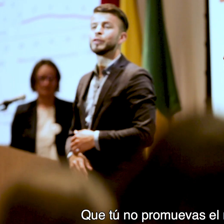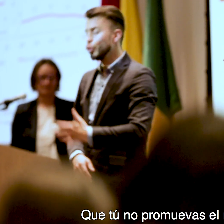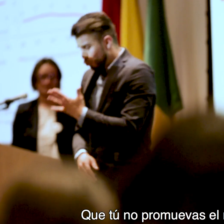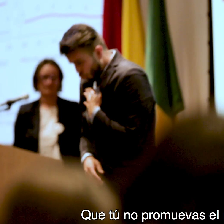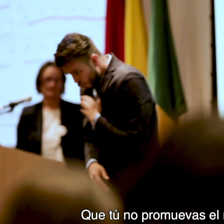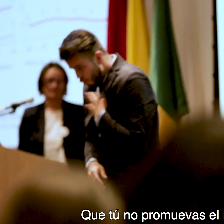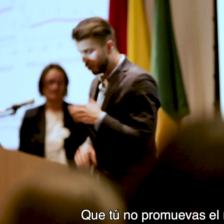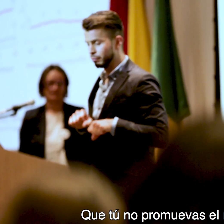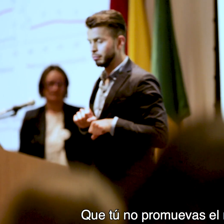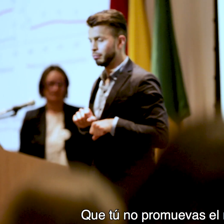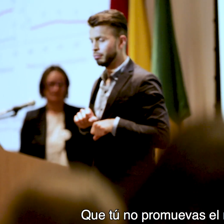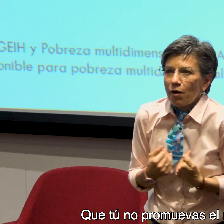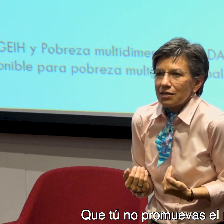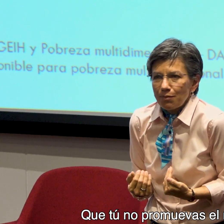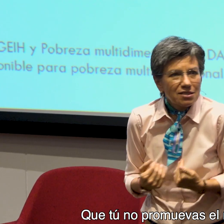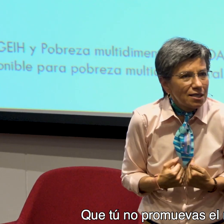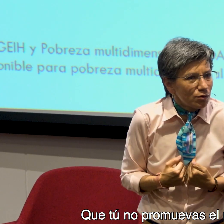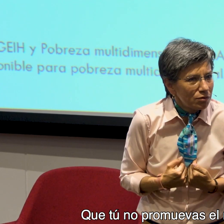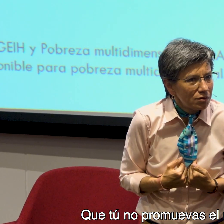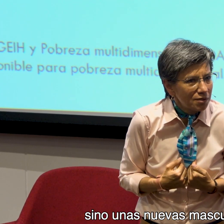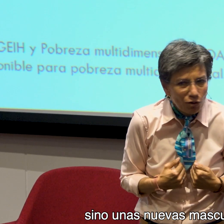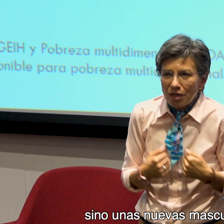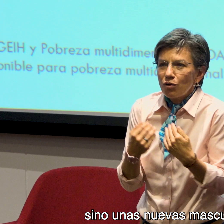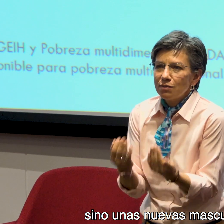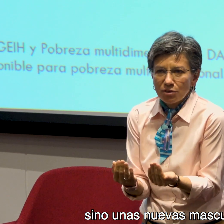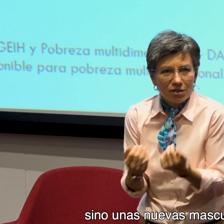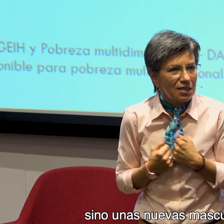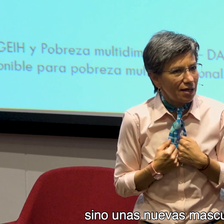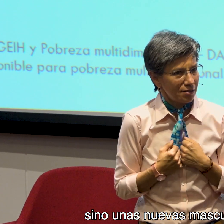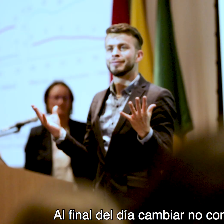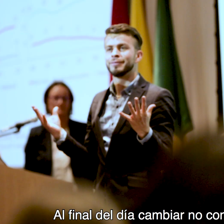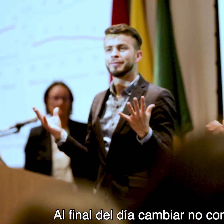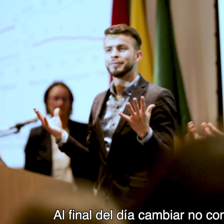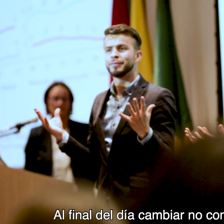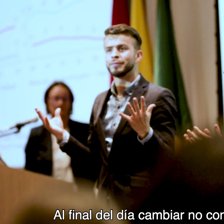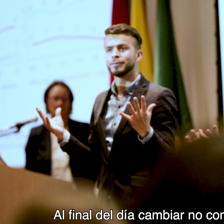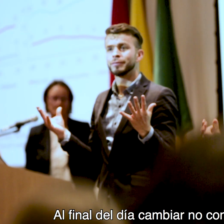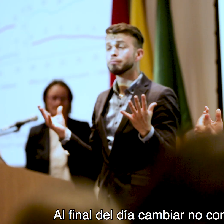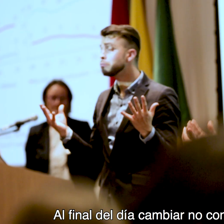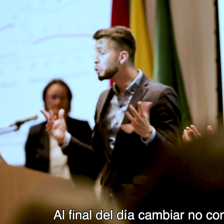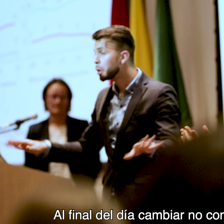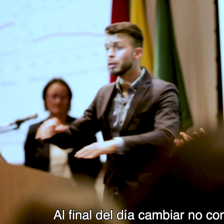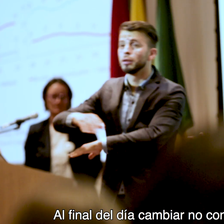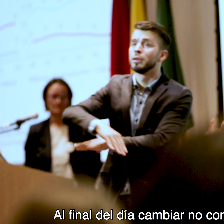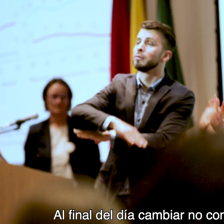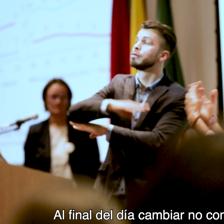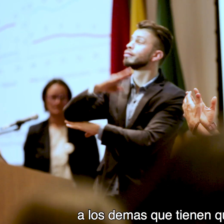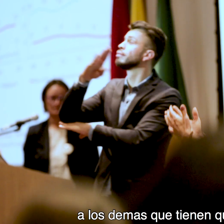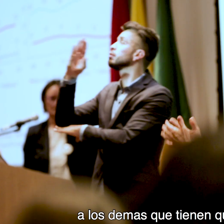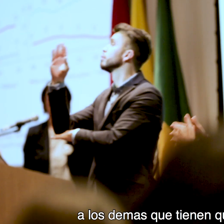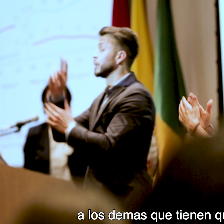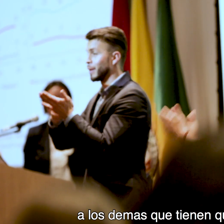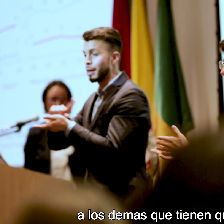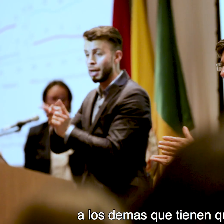tú no promuevas el machismo, sino unas nuevas masculinidades. Al final del día, cambiar no consiste en decirle